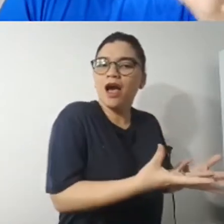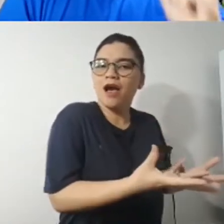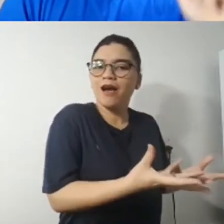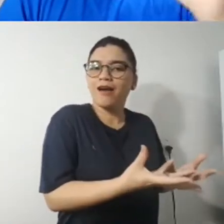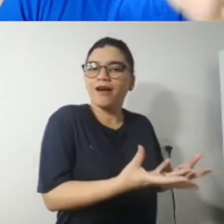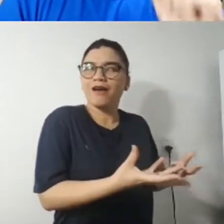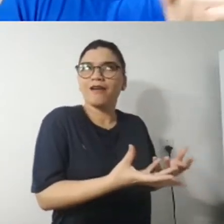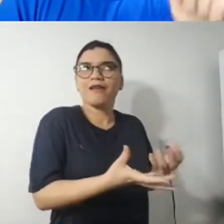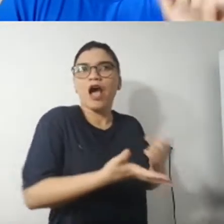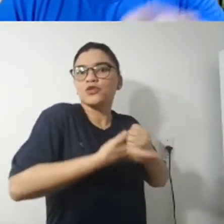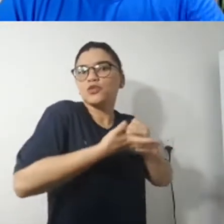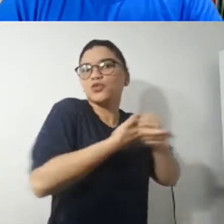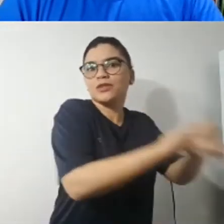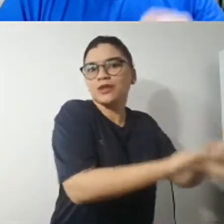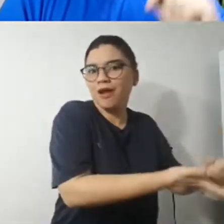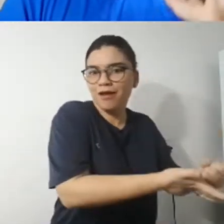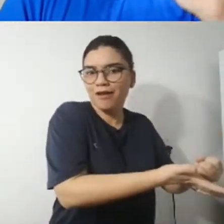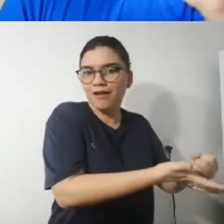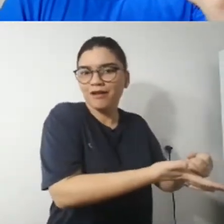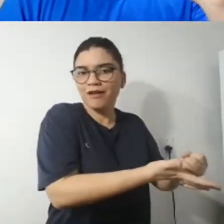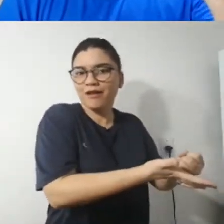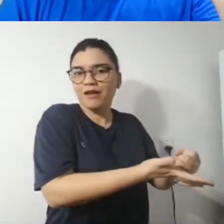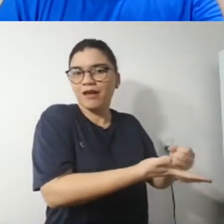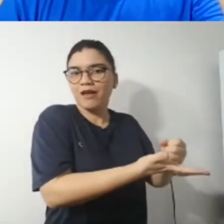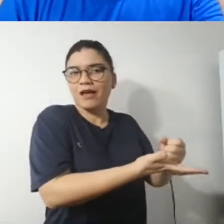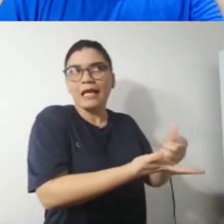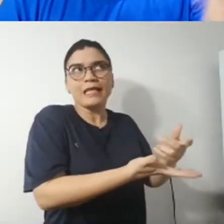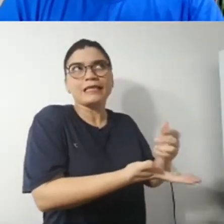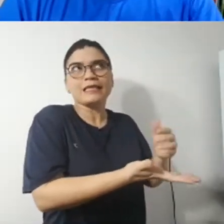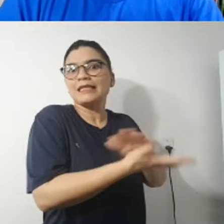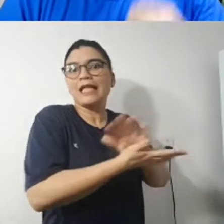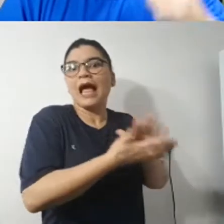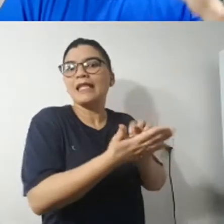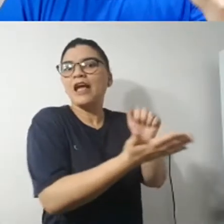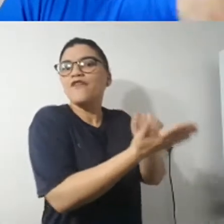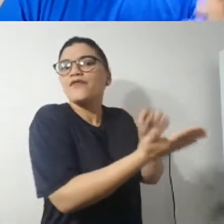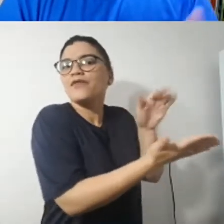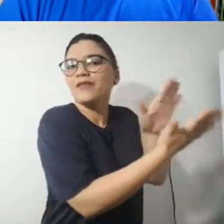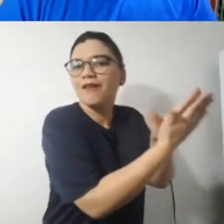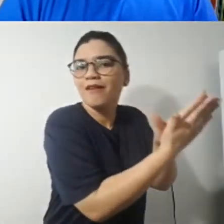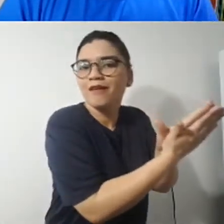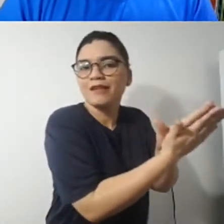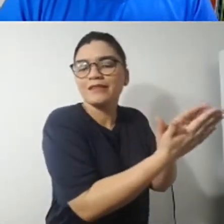não buscar a vingança, não buscar a discórdia, não buscar